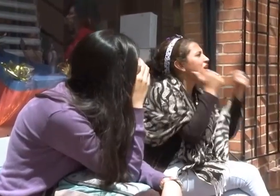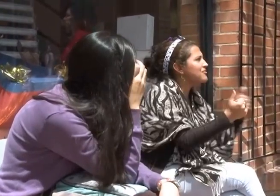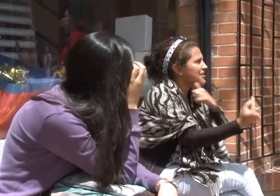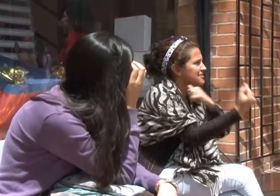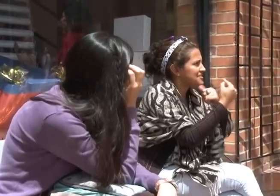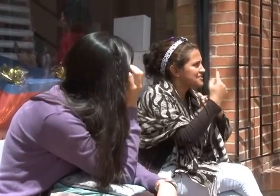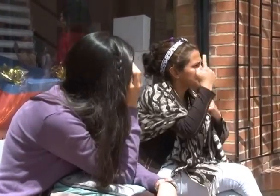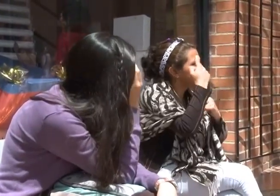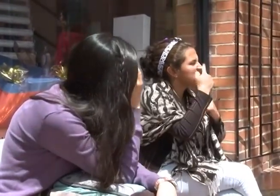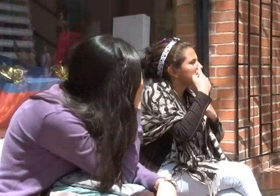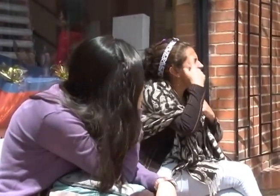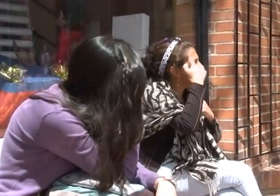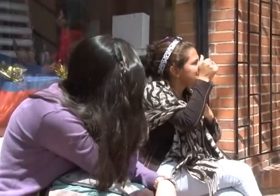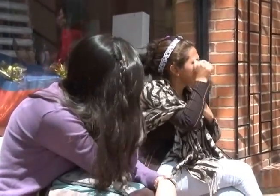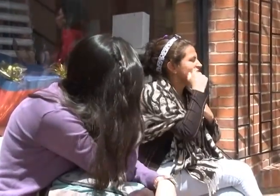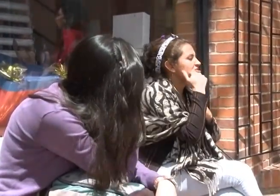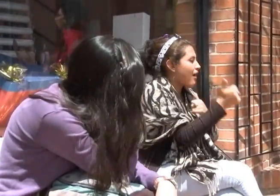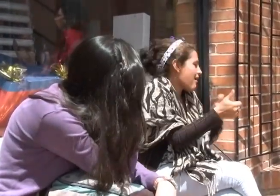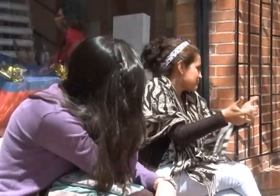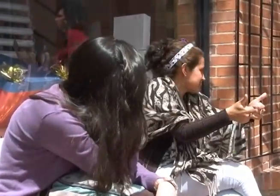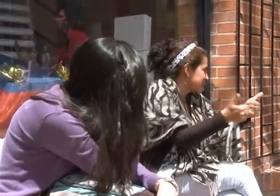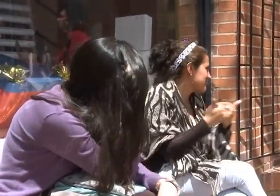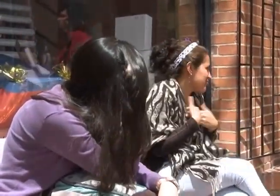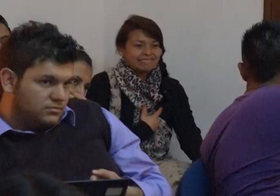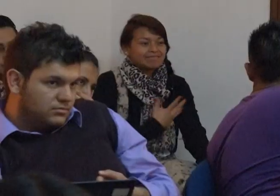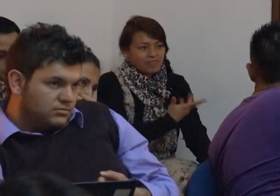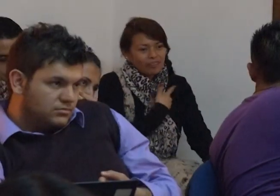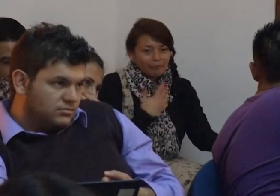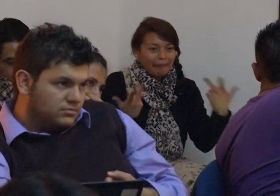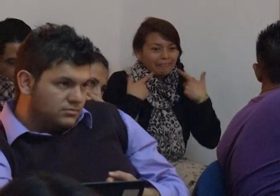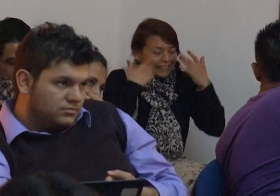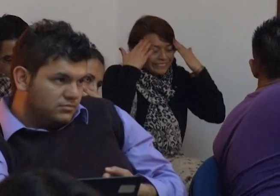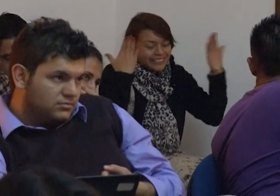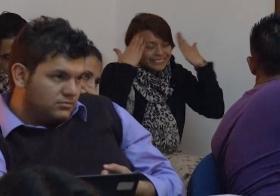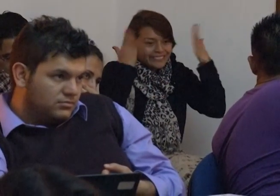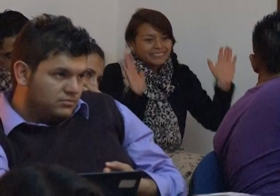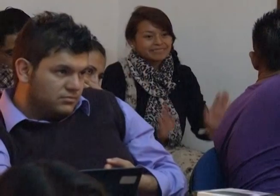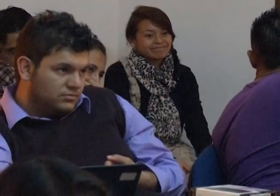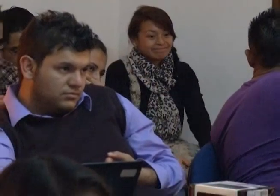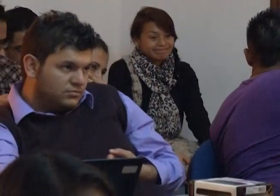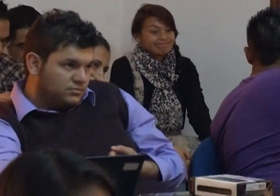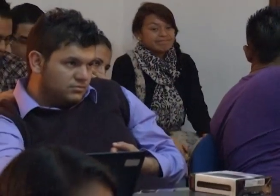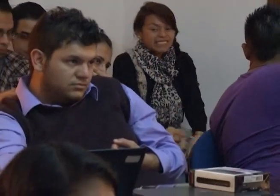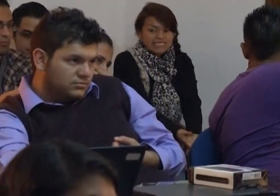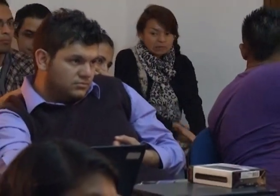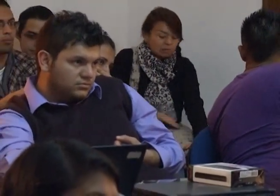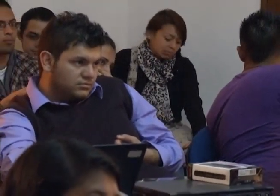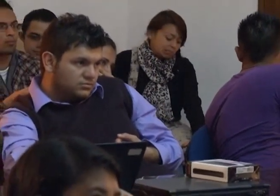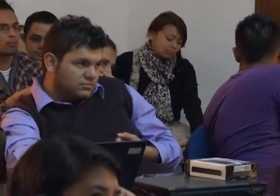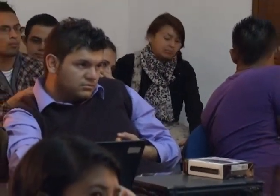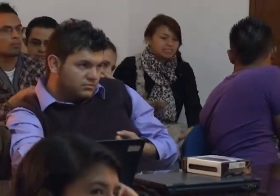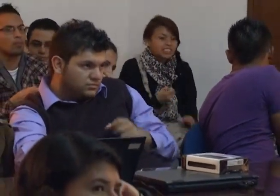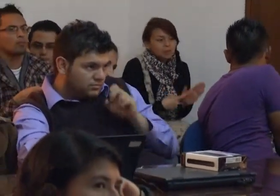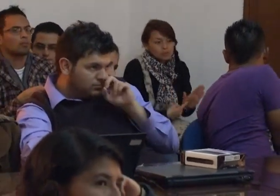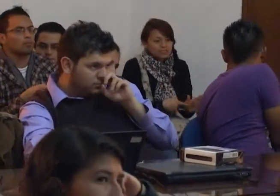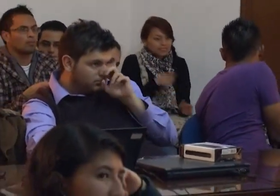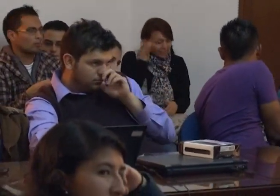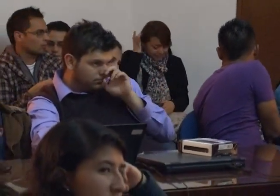enfoque socioantropológico, que lo define como una comunidad donde el factor en común es la lengua de señas. La lengua